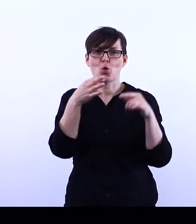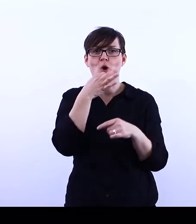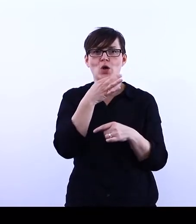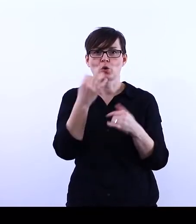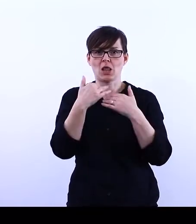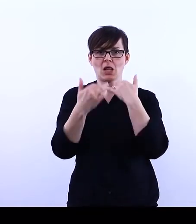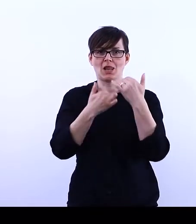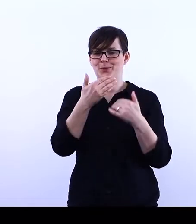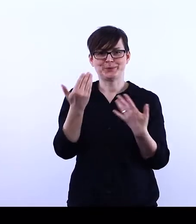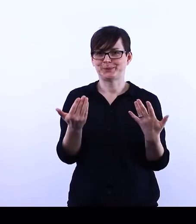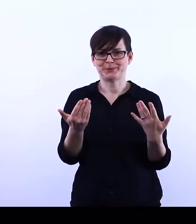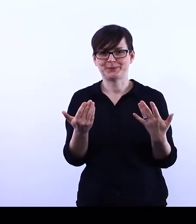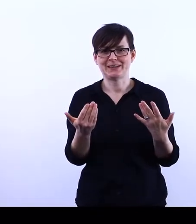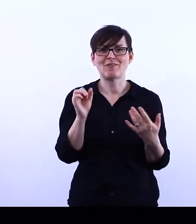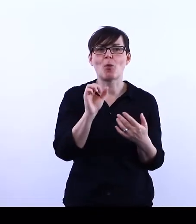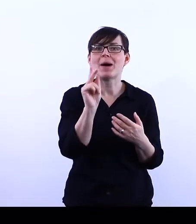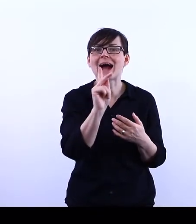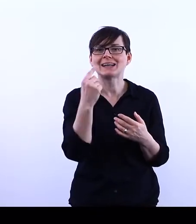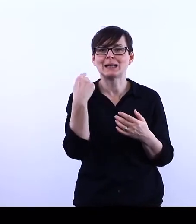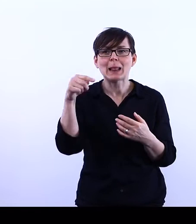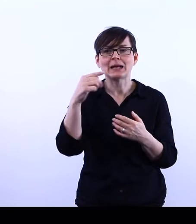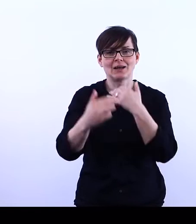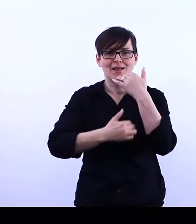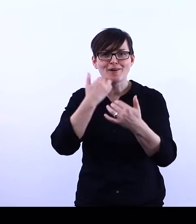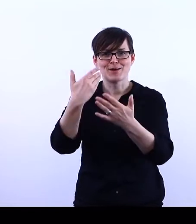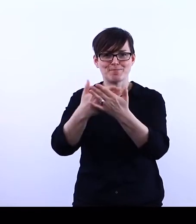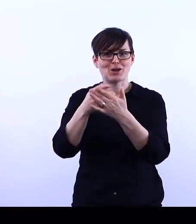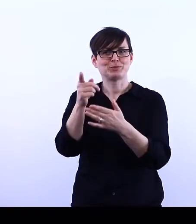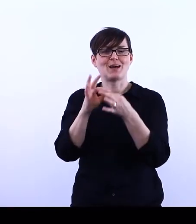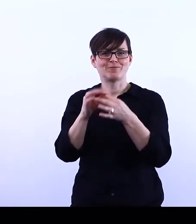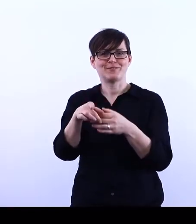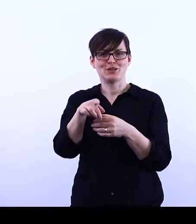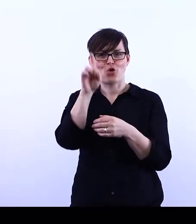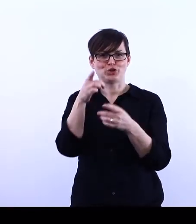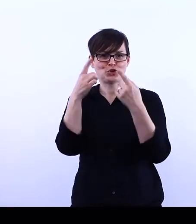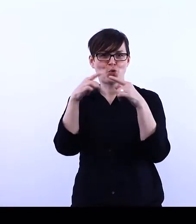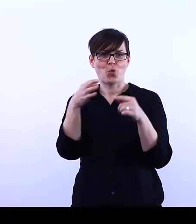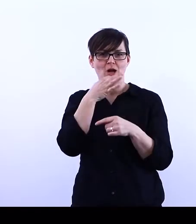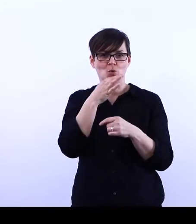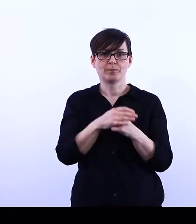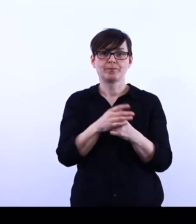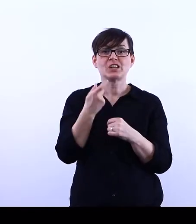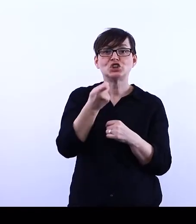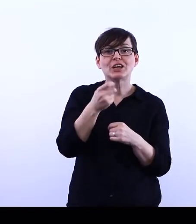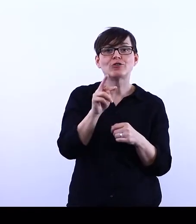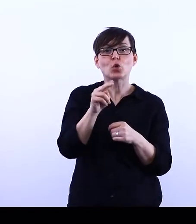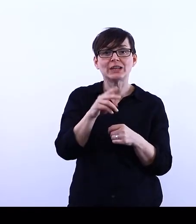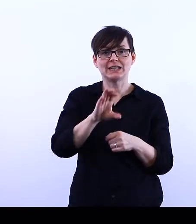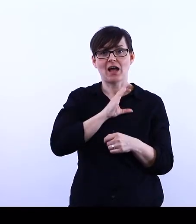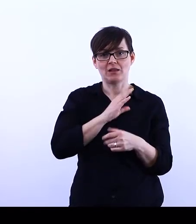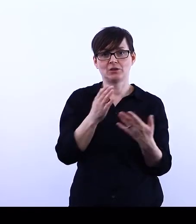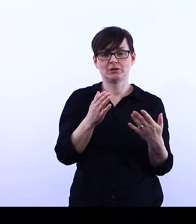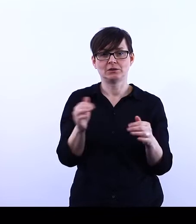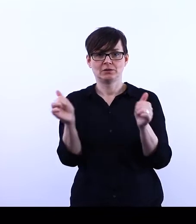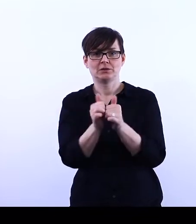drauf ein, aber einfach nur, weil Katrin das gleich noch sehr anschaulich darstellen wird. Die Stiftung Digitale Chancen, die mit der